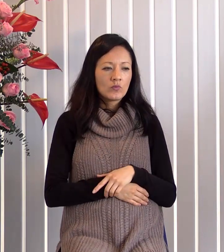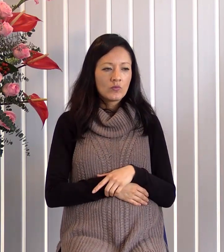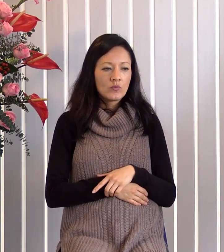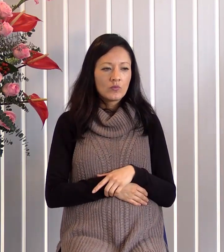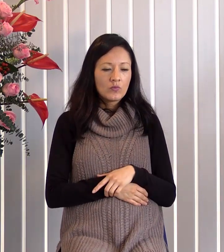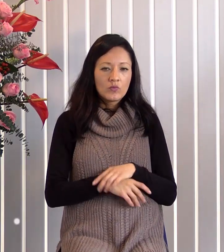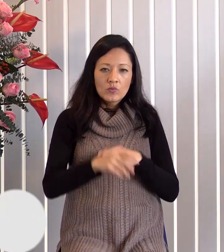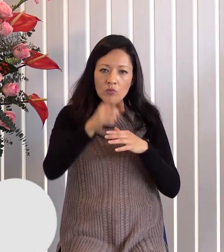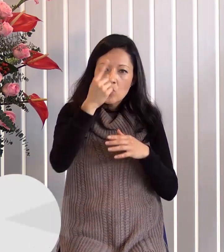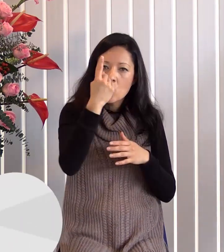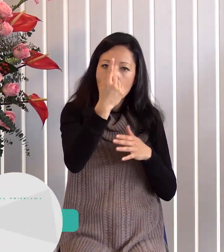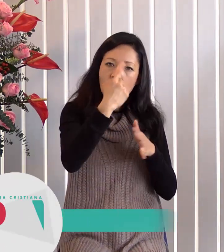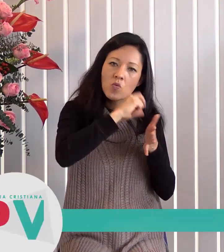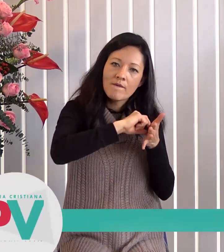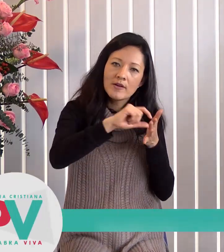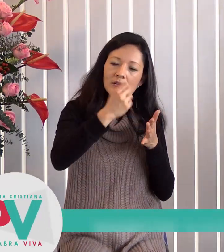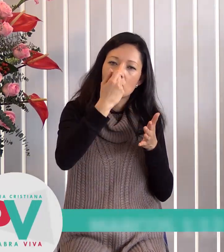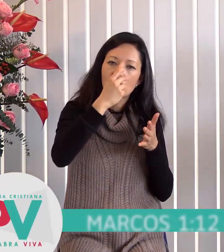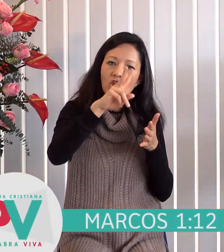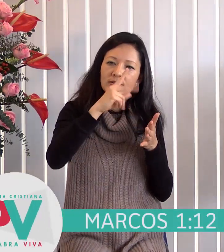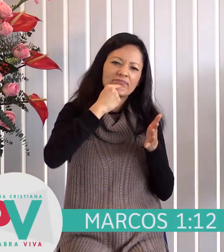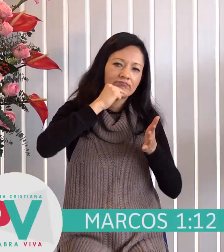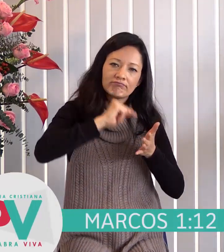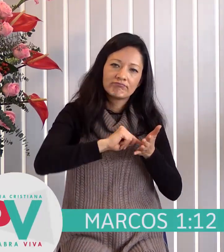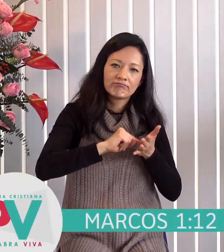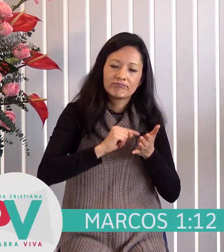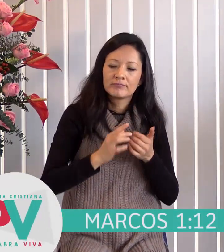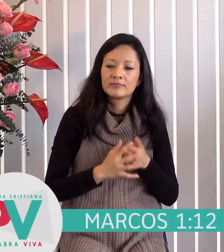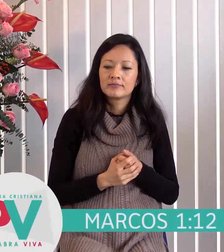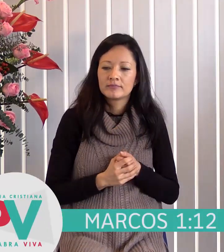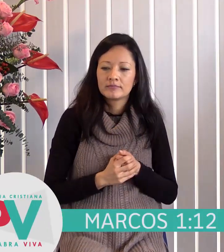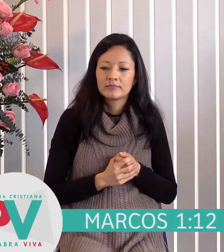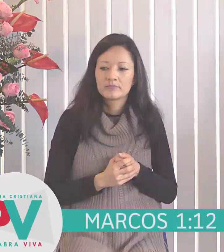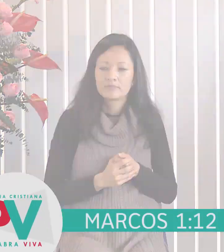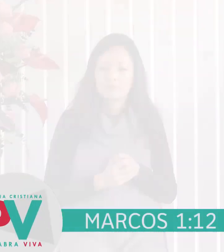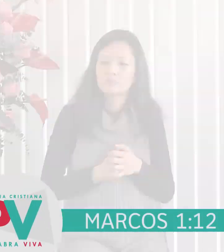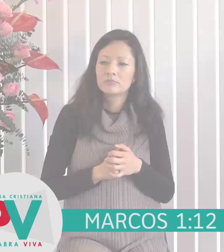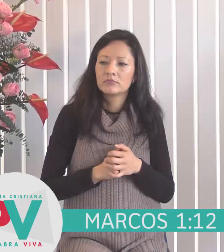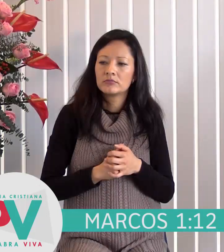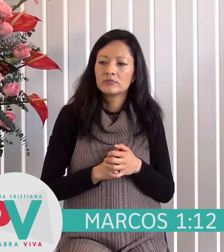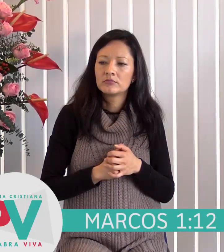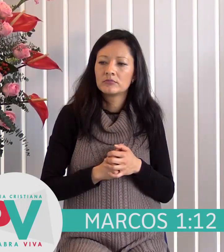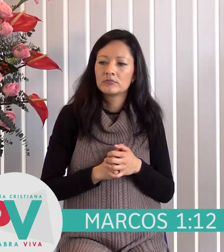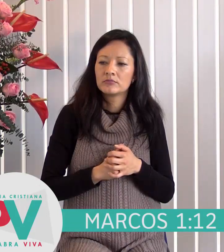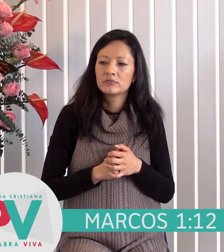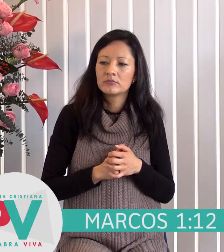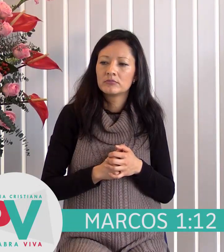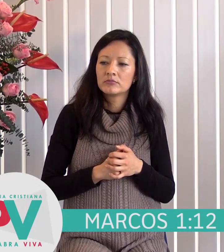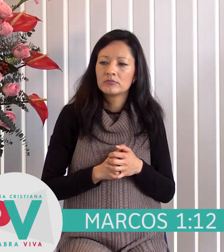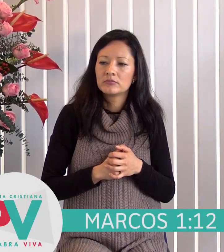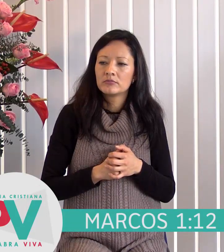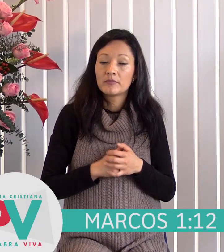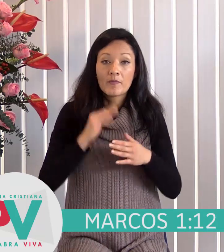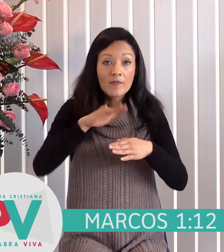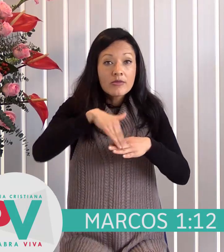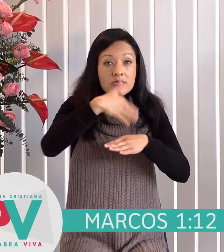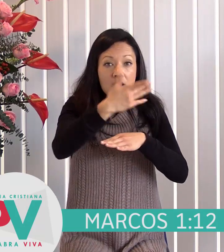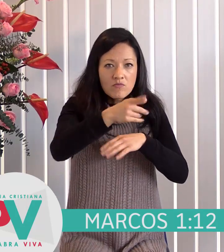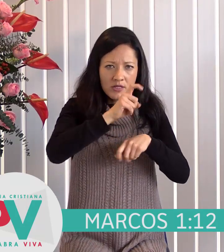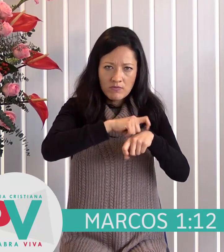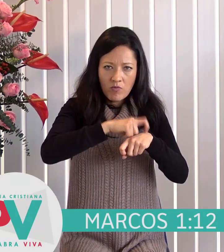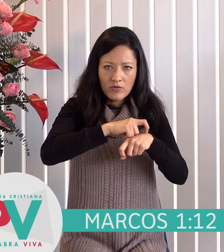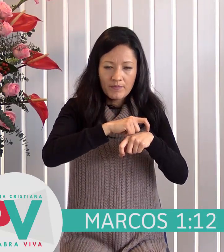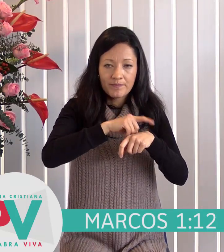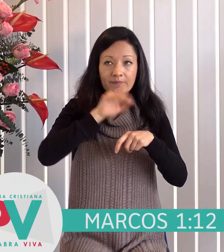1, versículo 12. Después de esto, el Espíritu llevó a Jesús